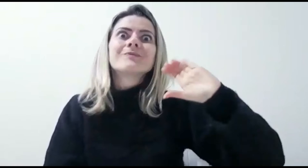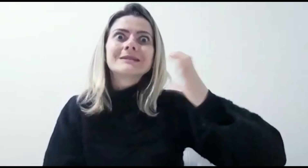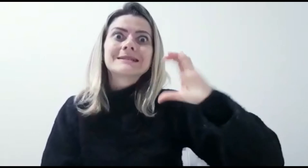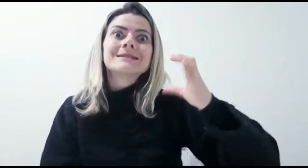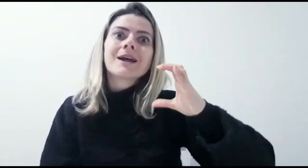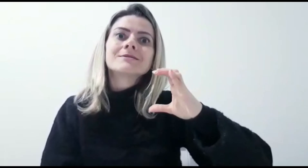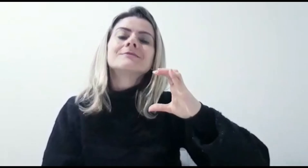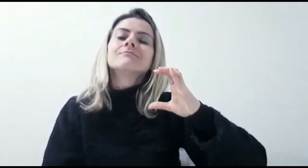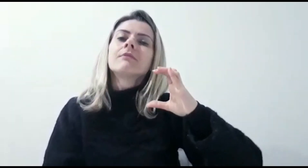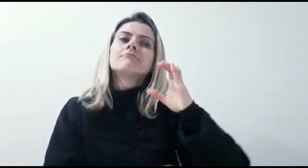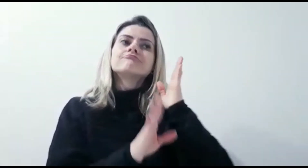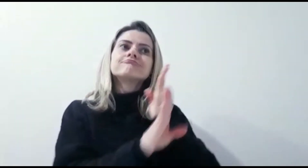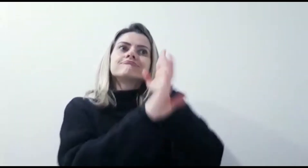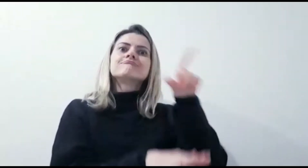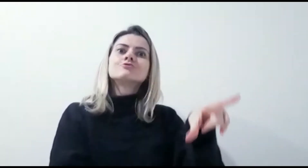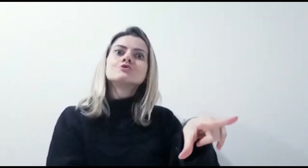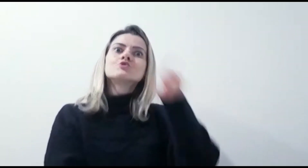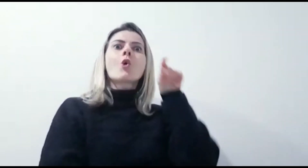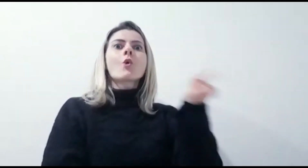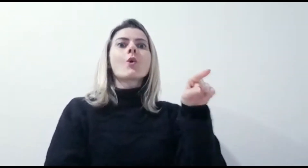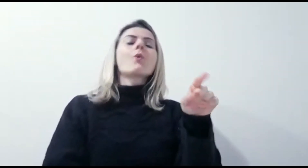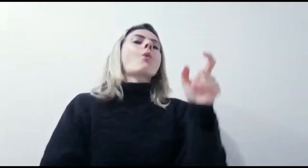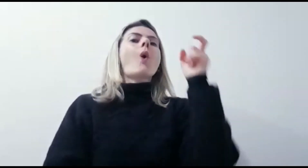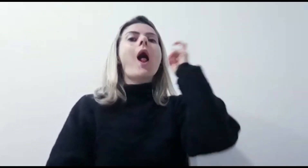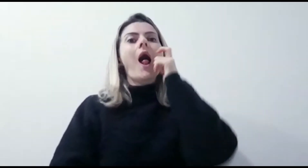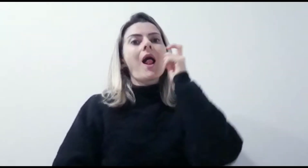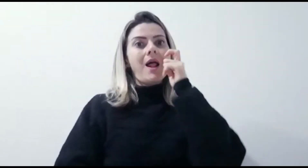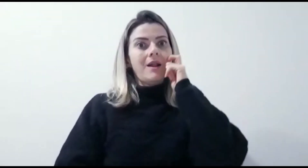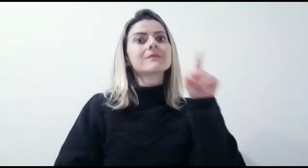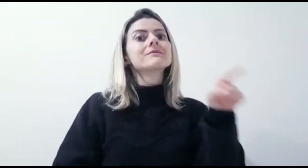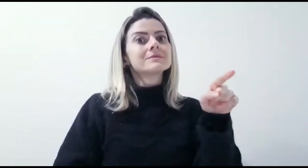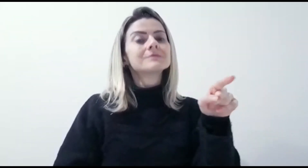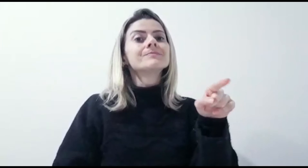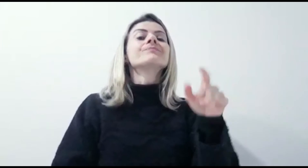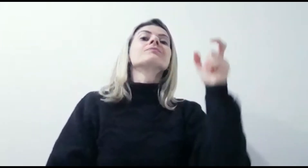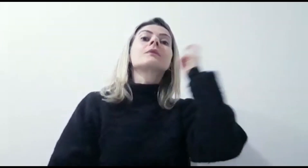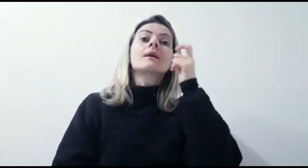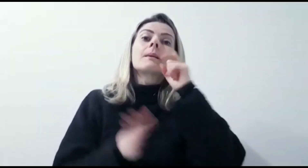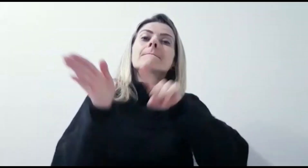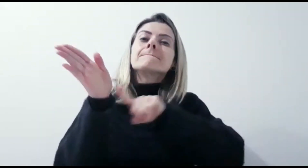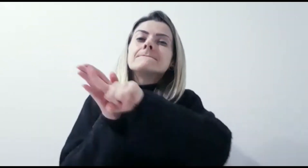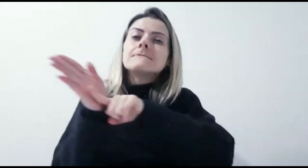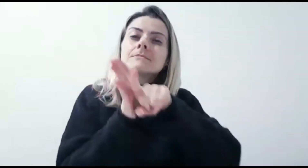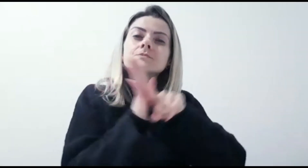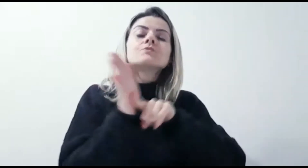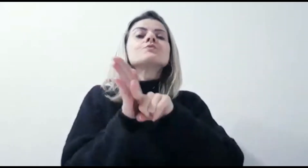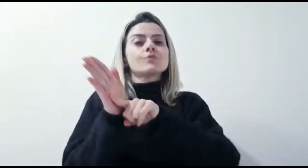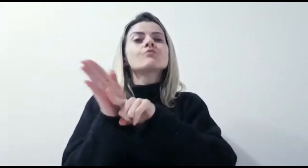dos espíritos comprovada pela ciência. Então escolheram Allan Kardec. E Allan